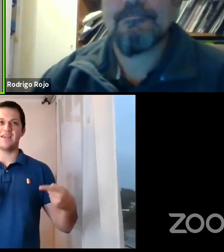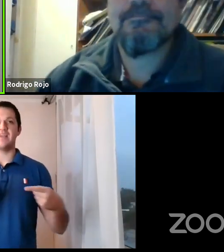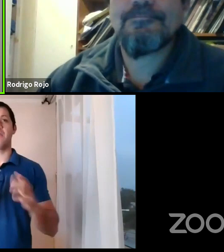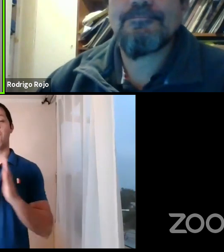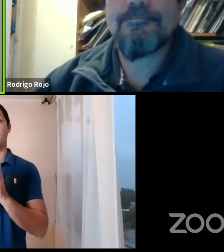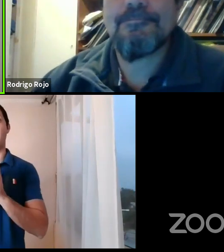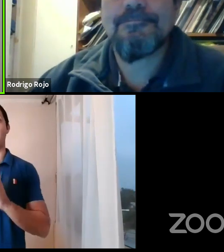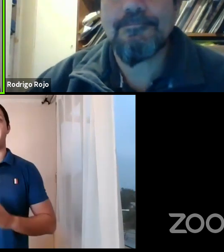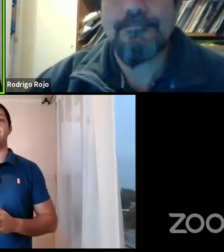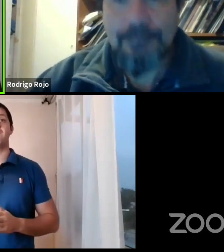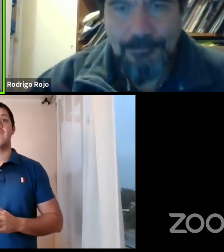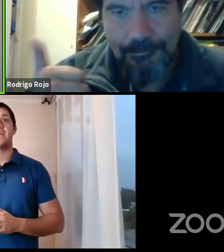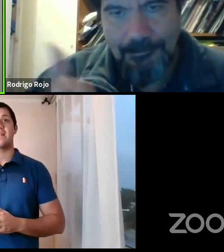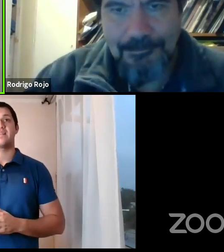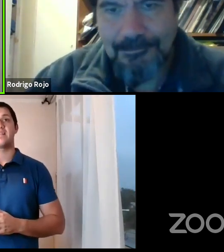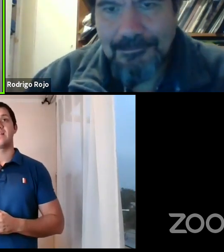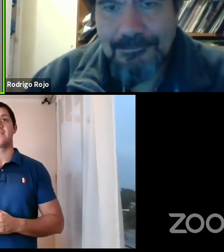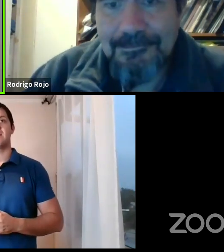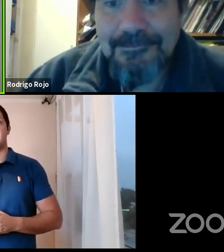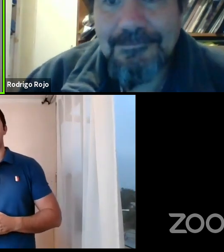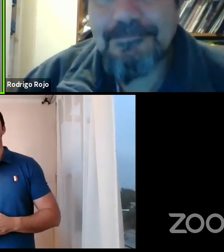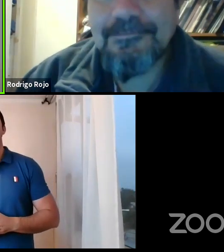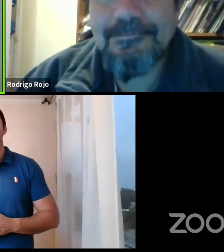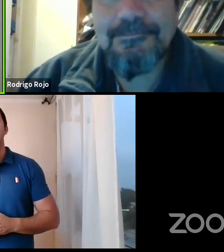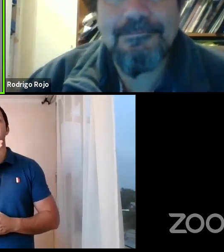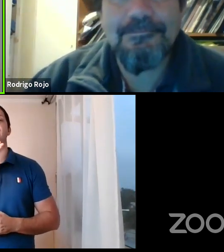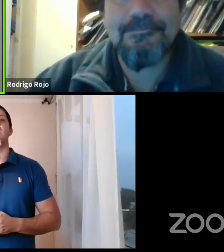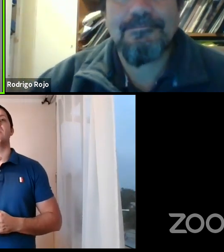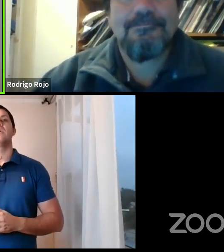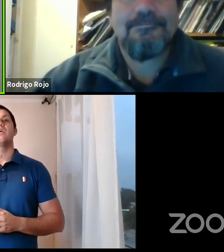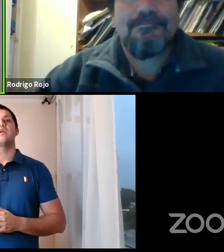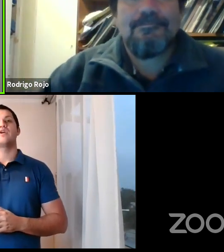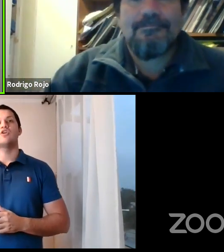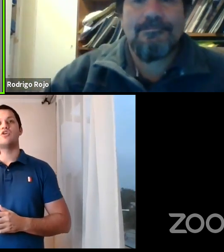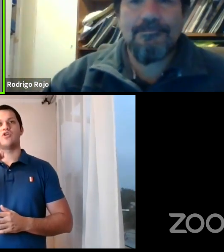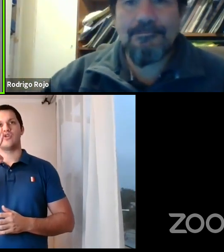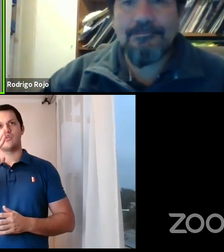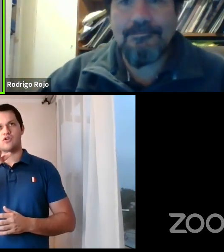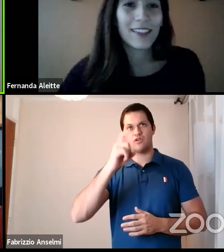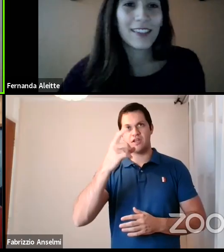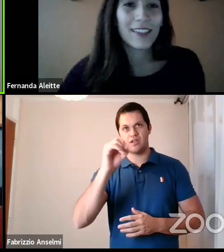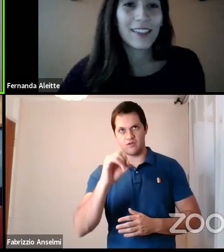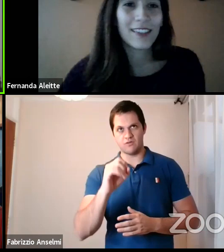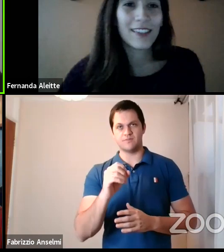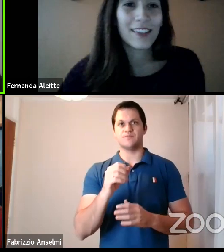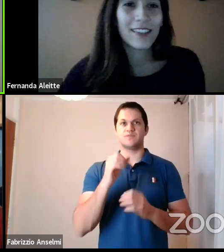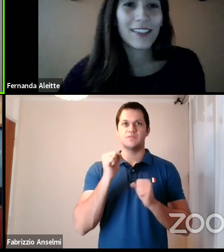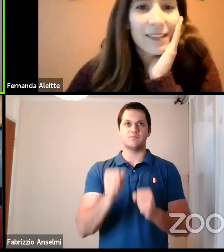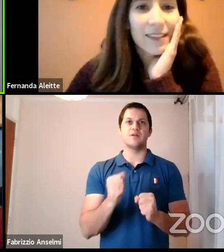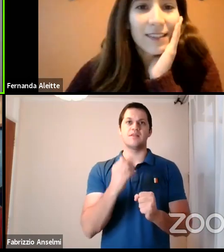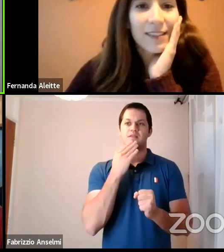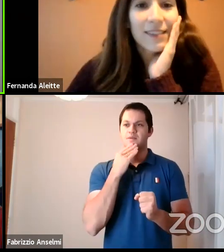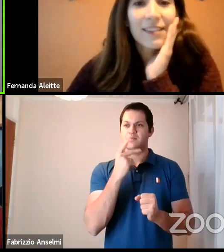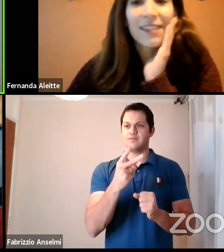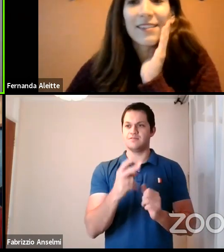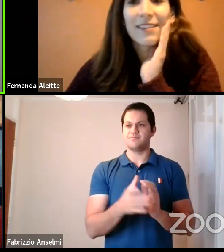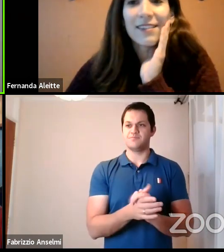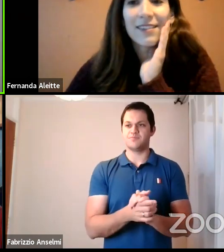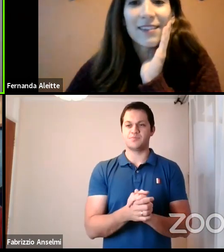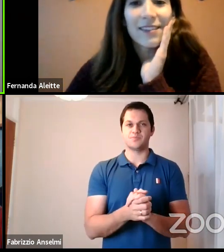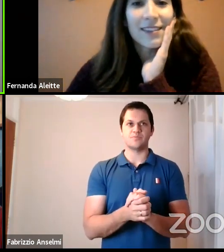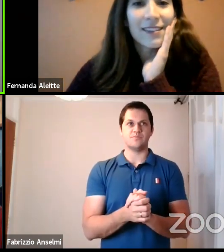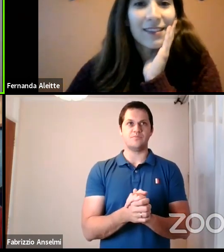sus cámaras para que nos puedan ver o leer los labios también a las personas que están viendo la seña o nos están acompañando en